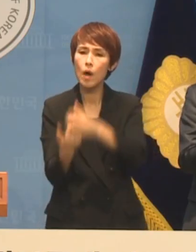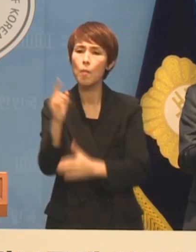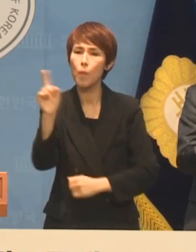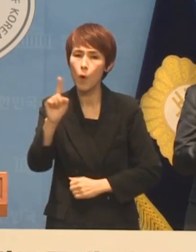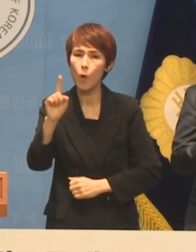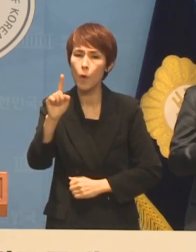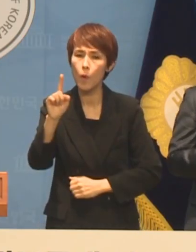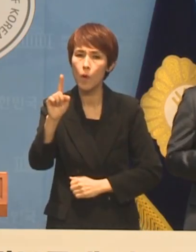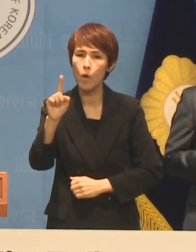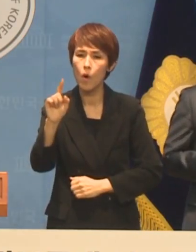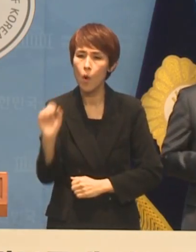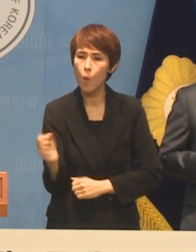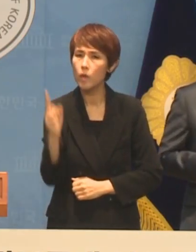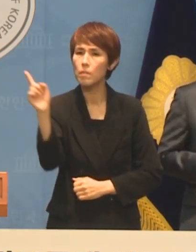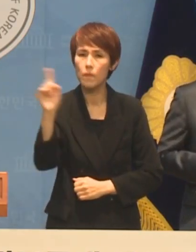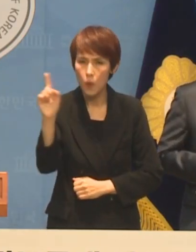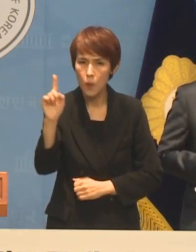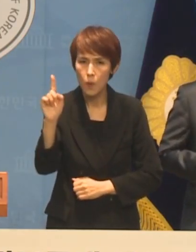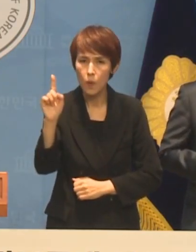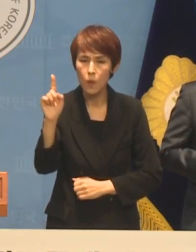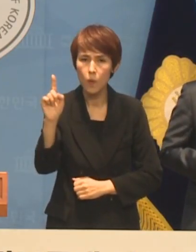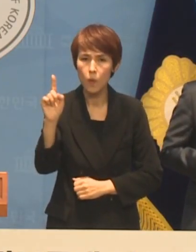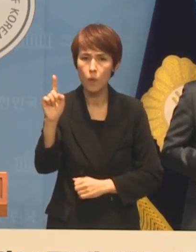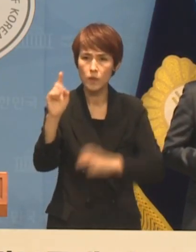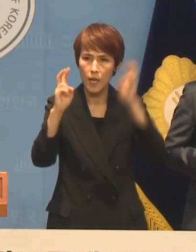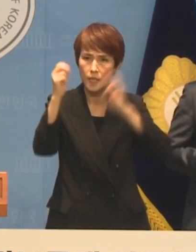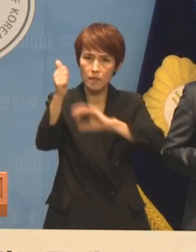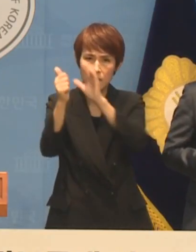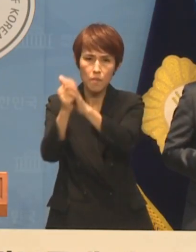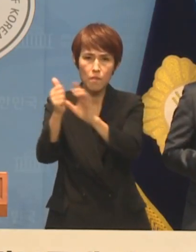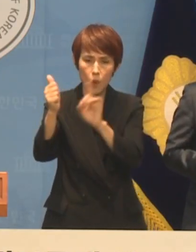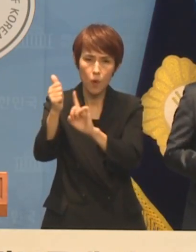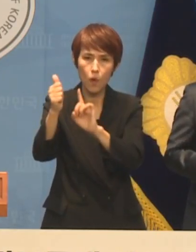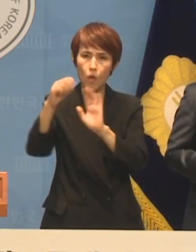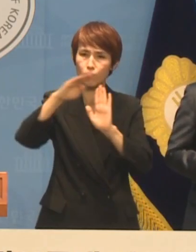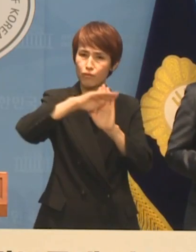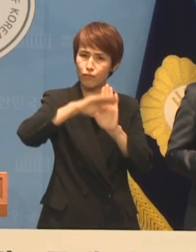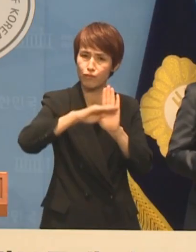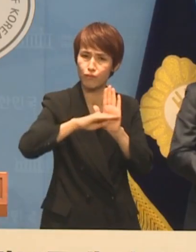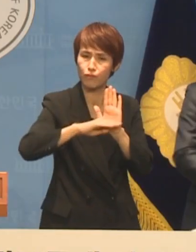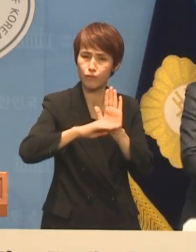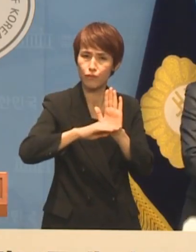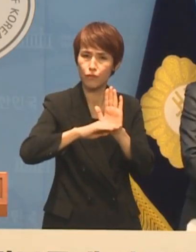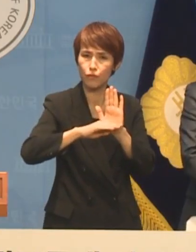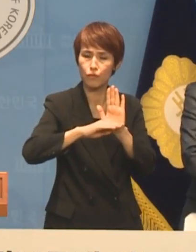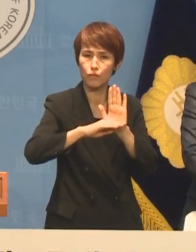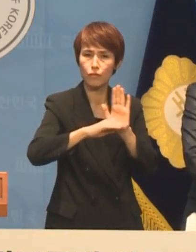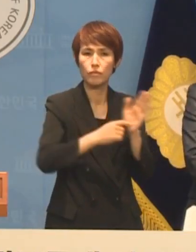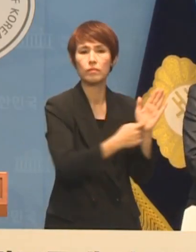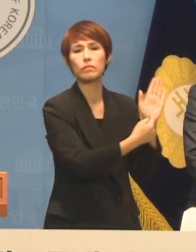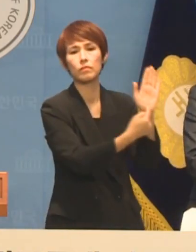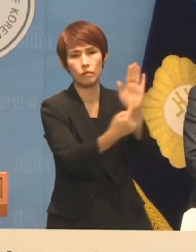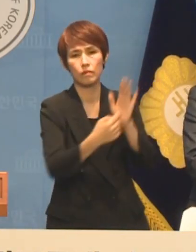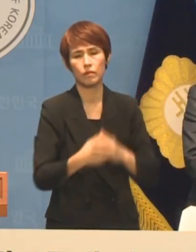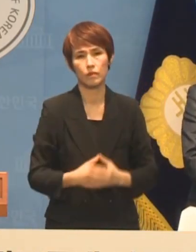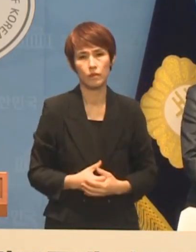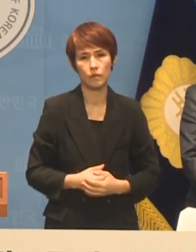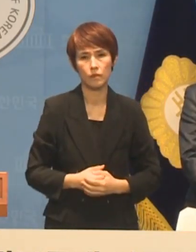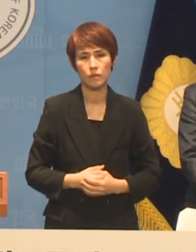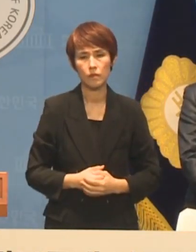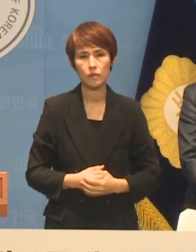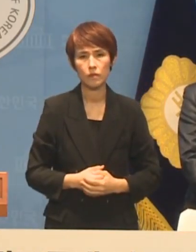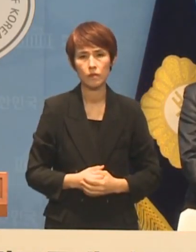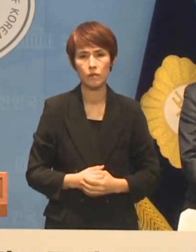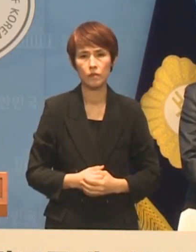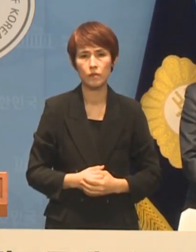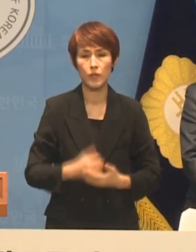났는지, 사고의 원인이 무엇이고 사업주의 책임이 무엇인지 알리는 보도자료를 배포합니다. 보도자료